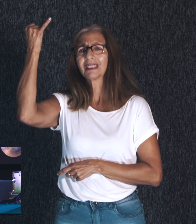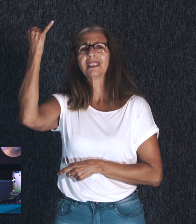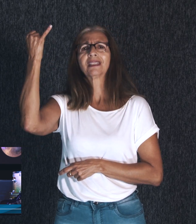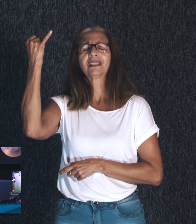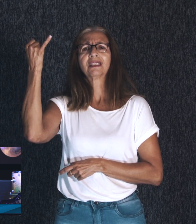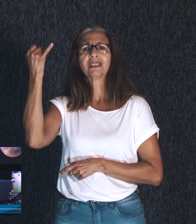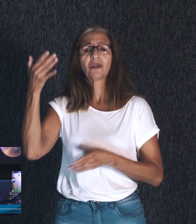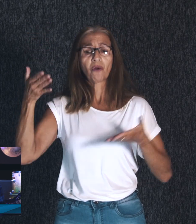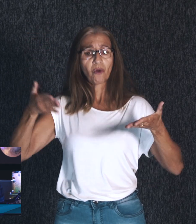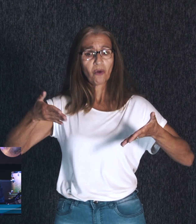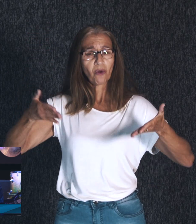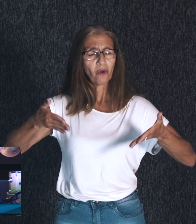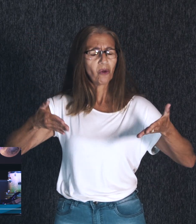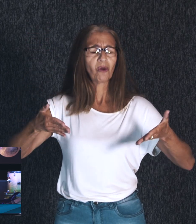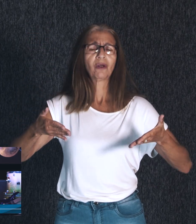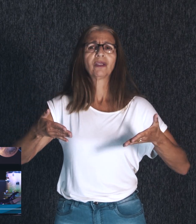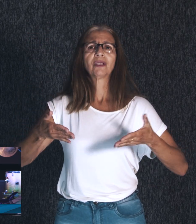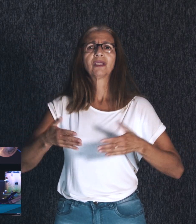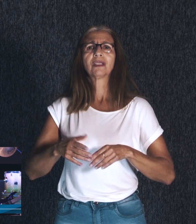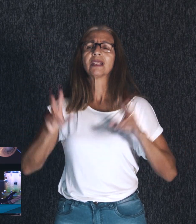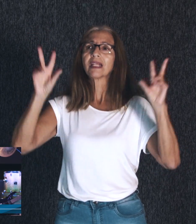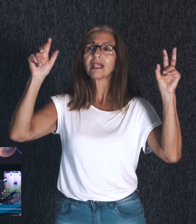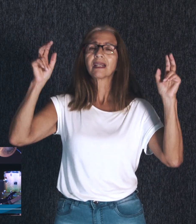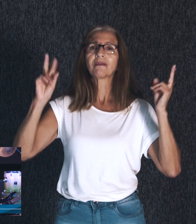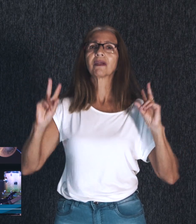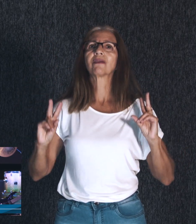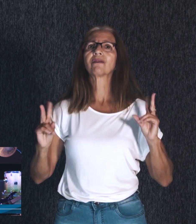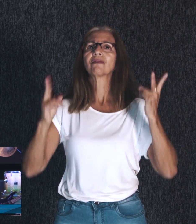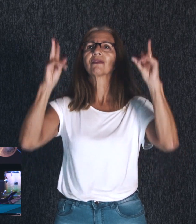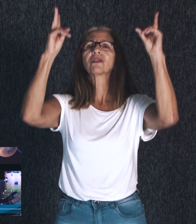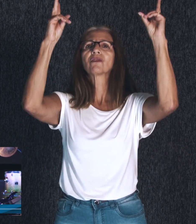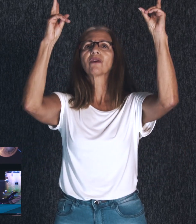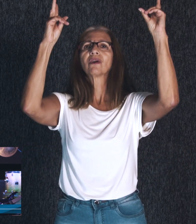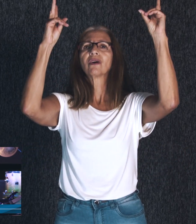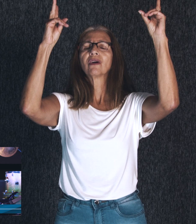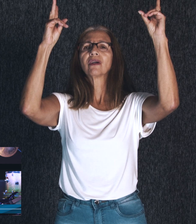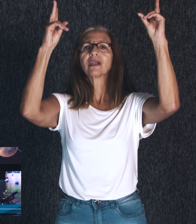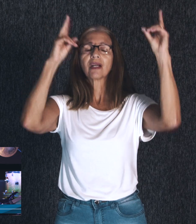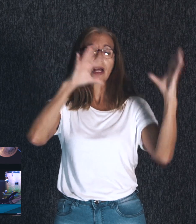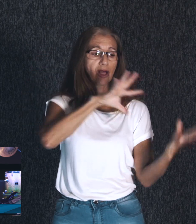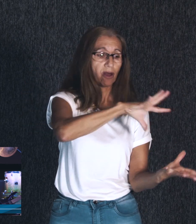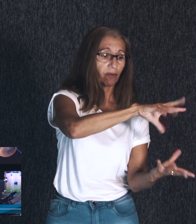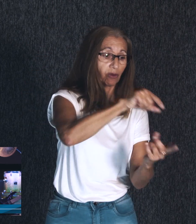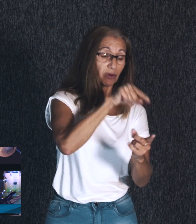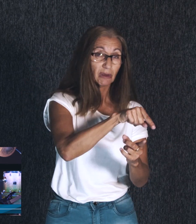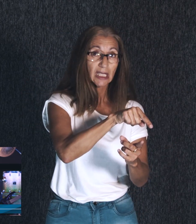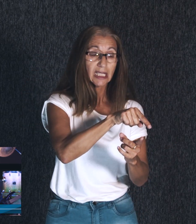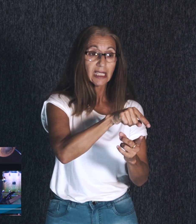atual. E hoje o tema é a vitória sobre o medo. Você está com medo?